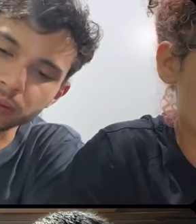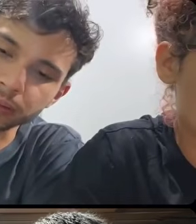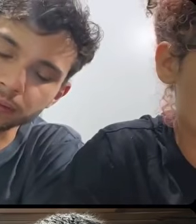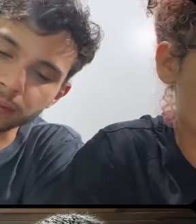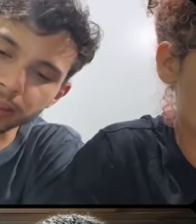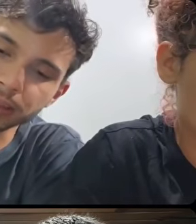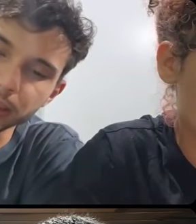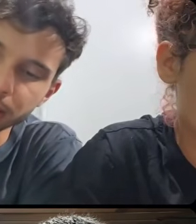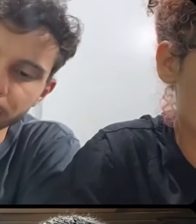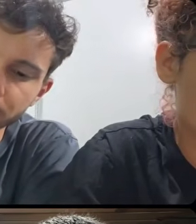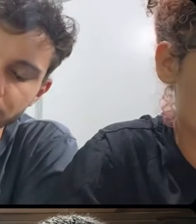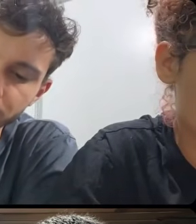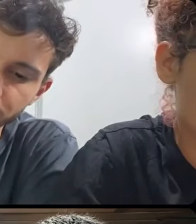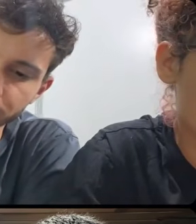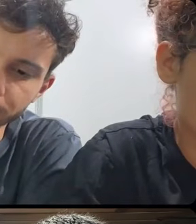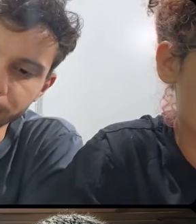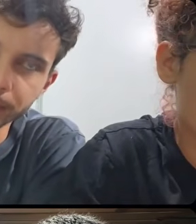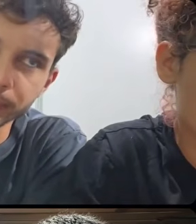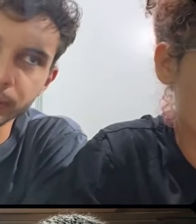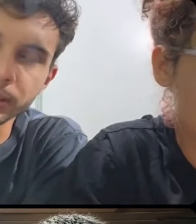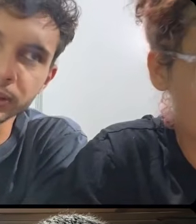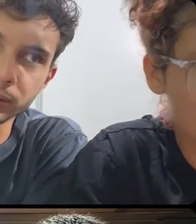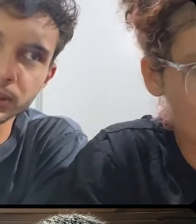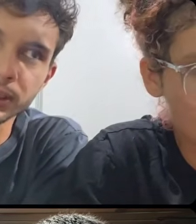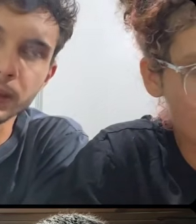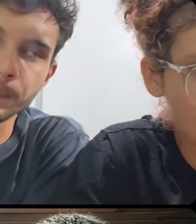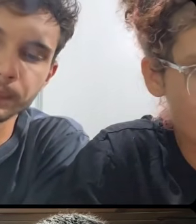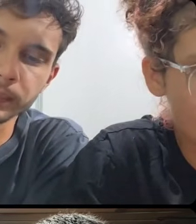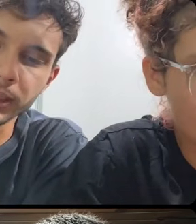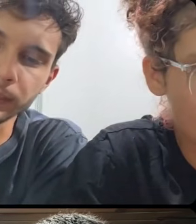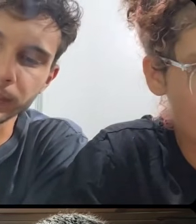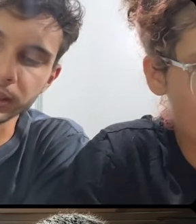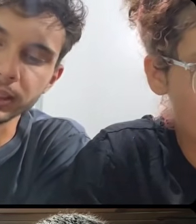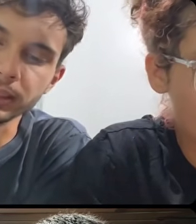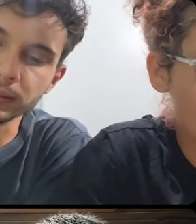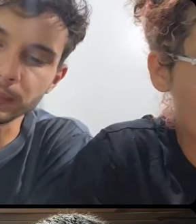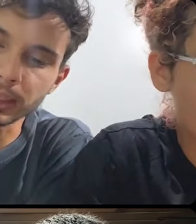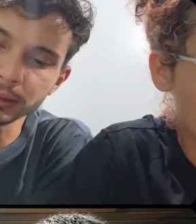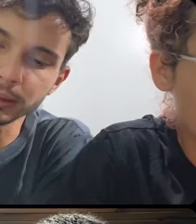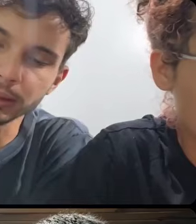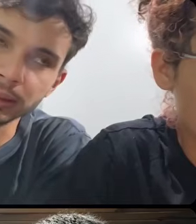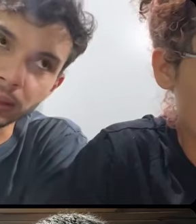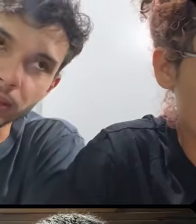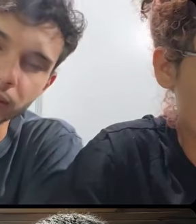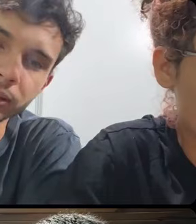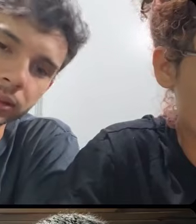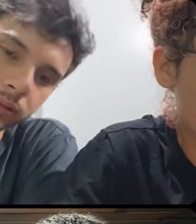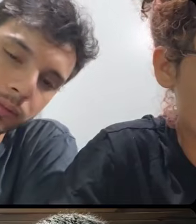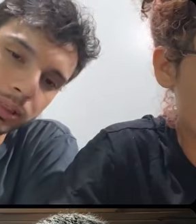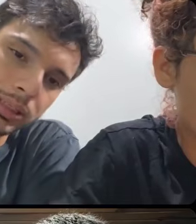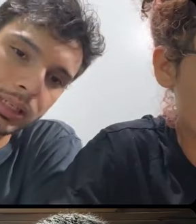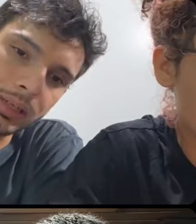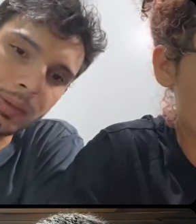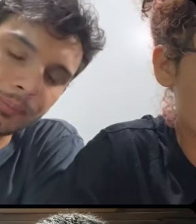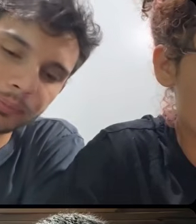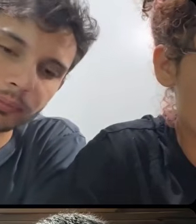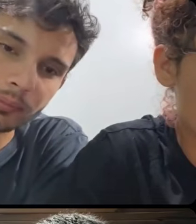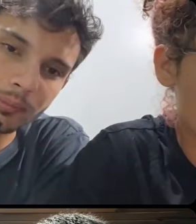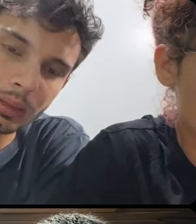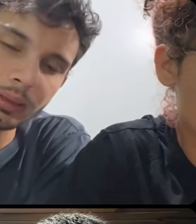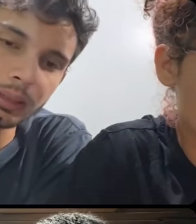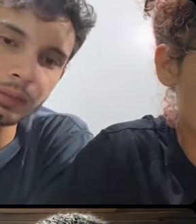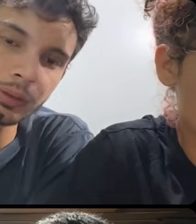músicas, os louvores e tudo mais. E por um tempo a gente conseguiu, né, manter e tudo mais. E agora, como a gente